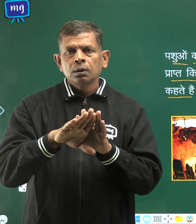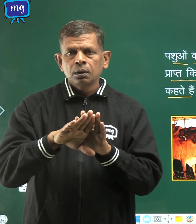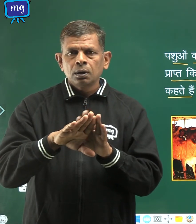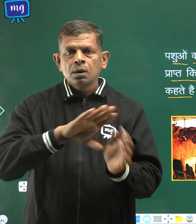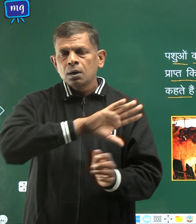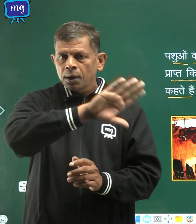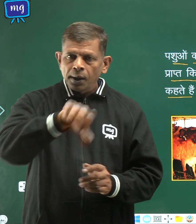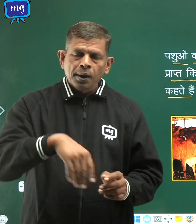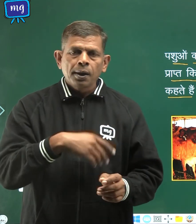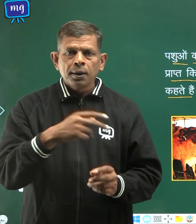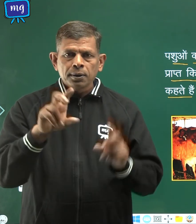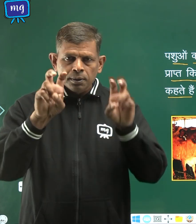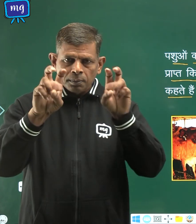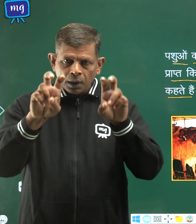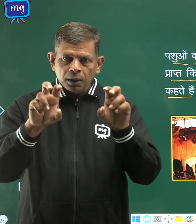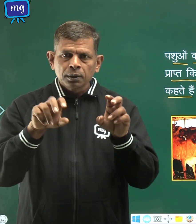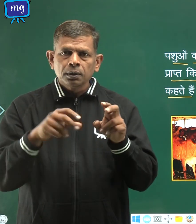हम इस पाठ के